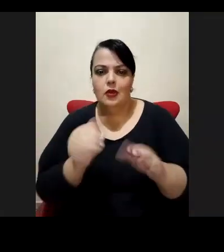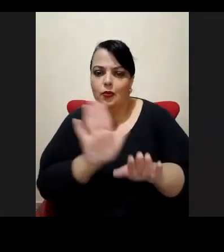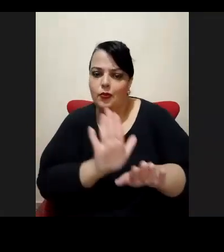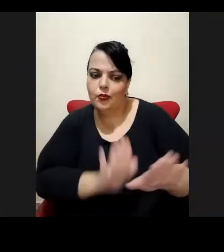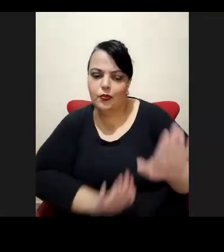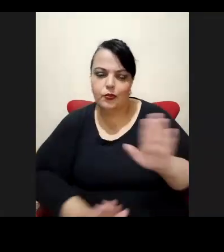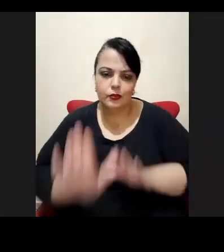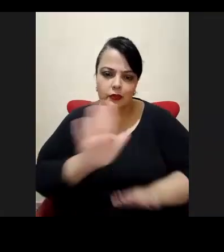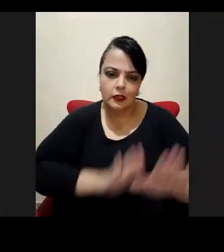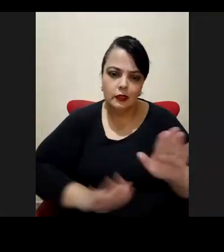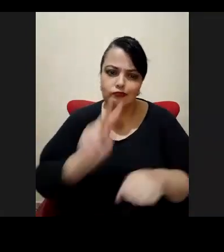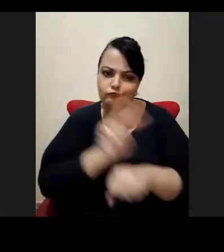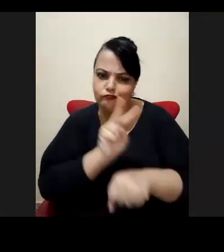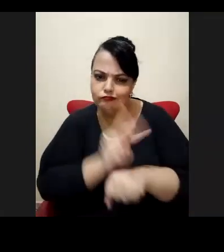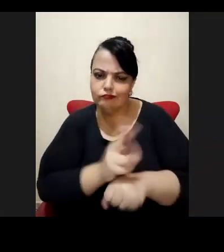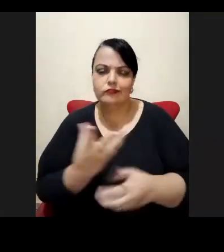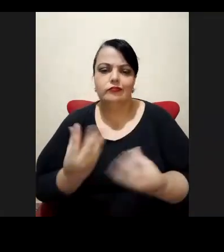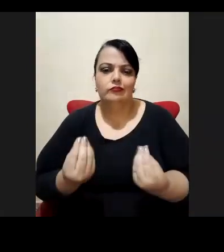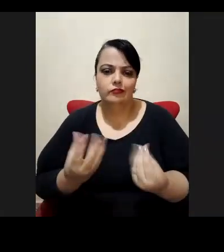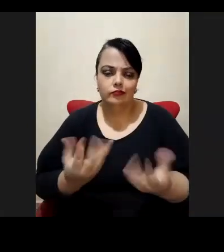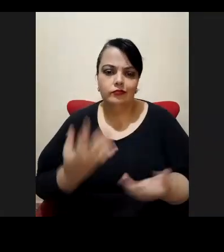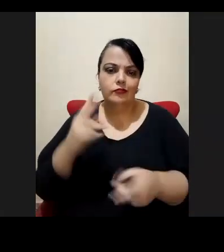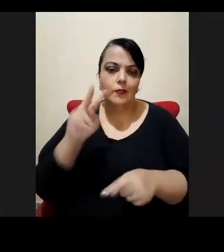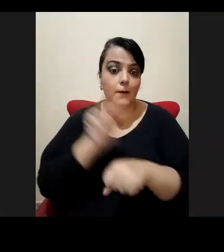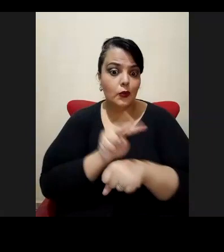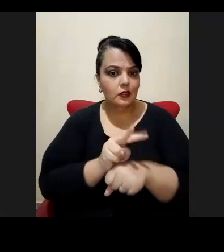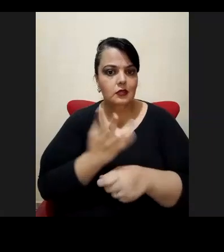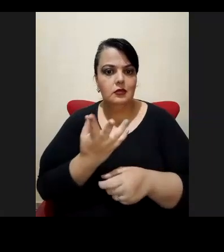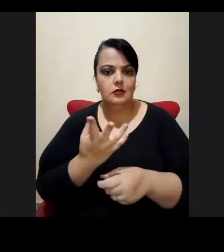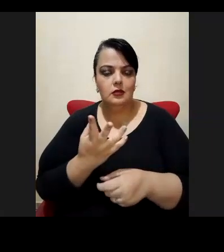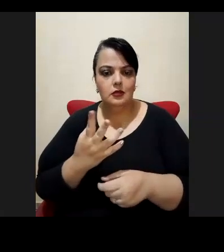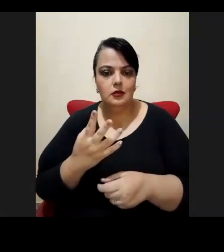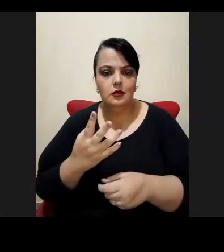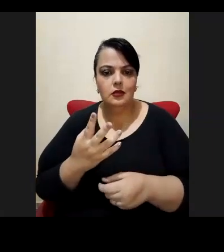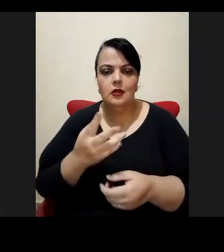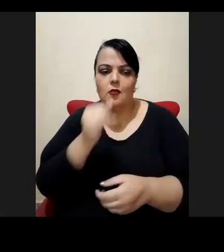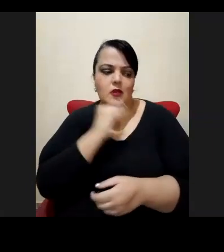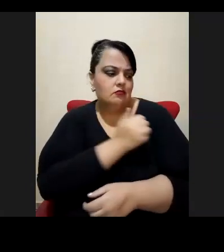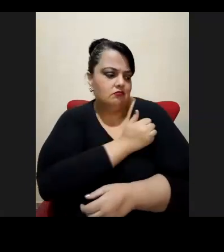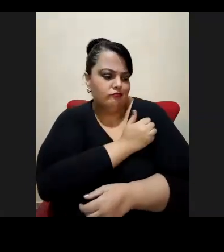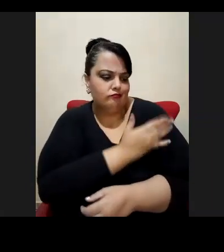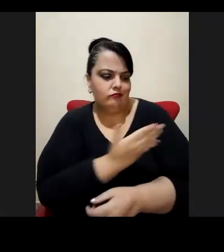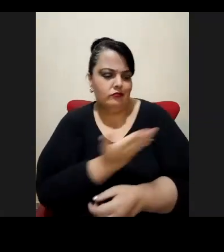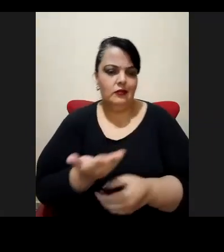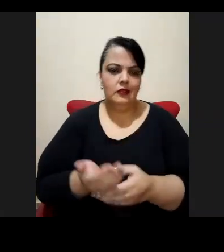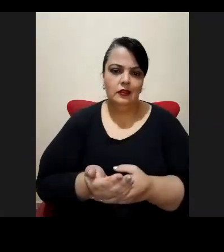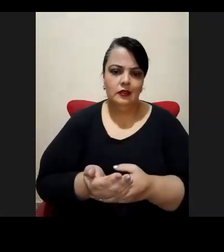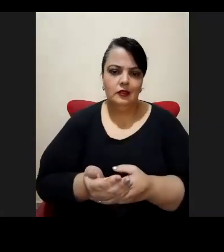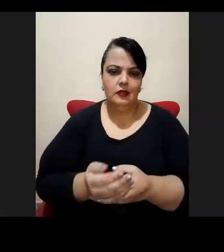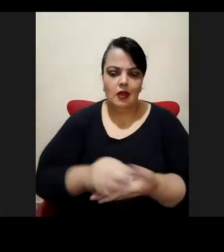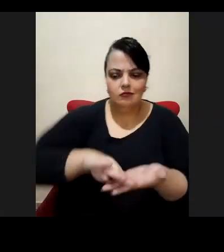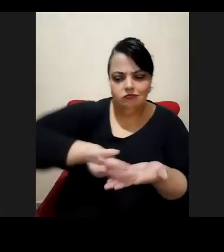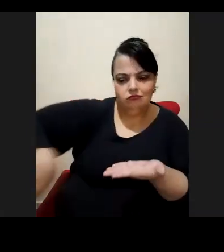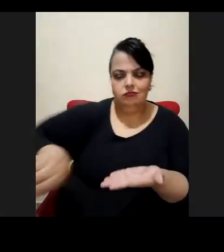muito significativo para que a gente possa ter uma proteção em relação à exclusão, ao ostracismo e